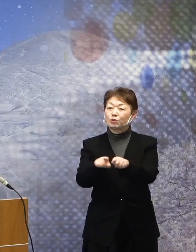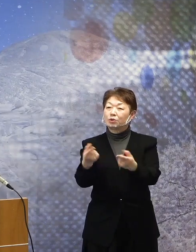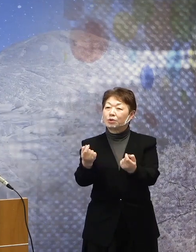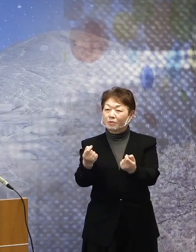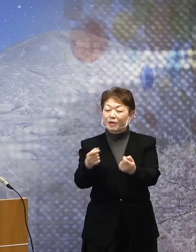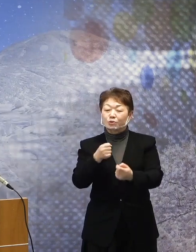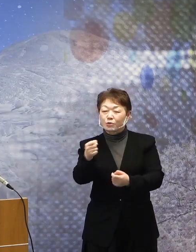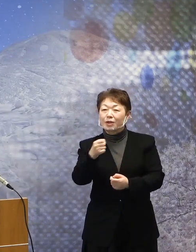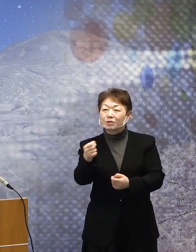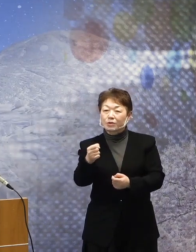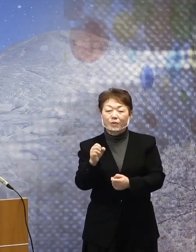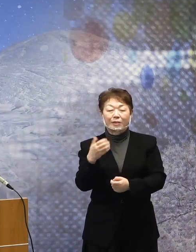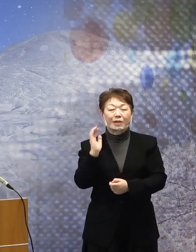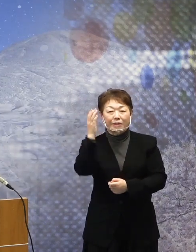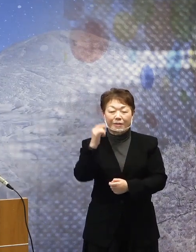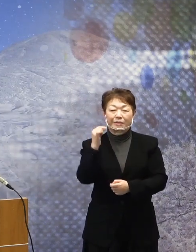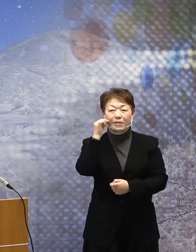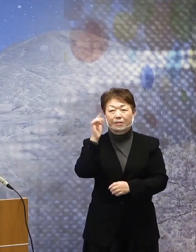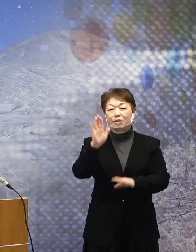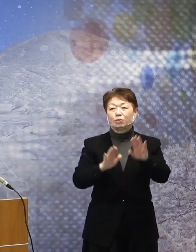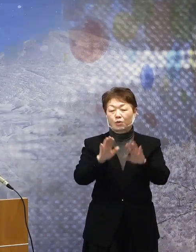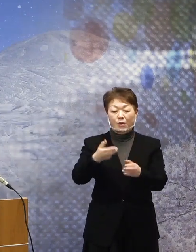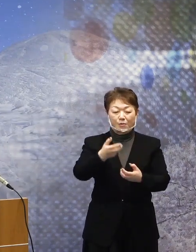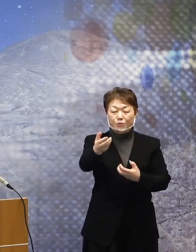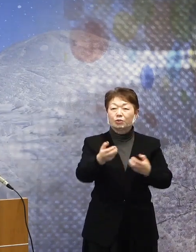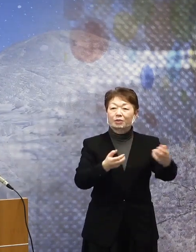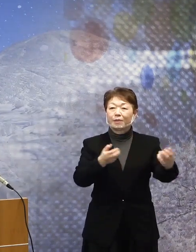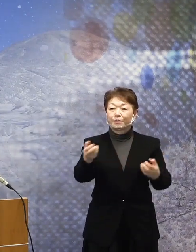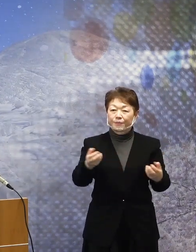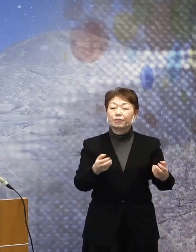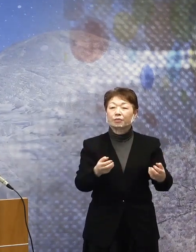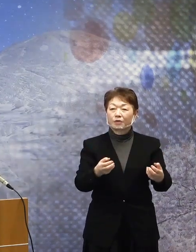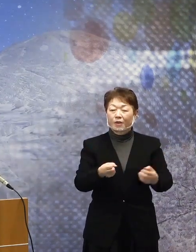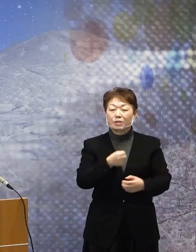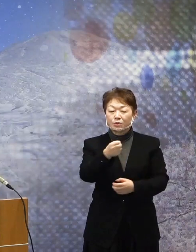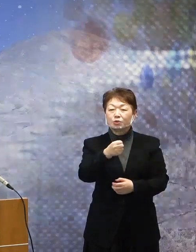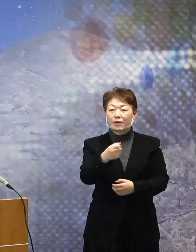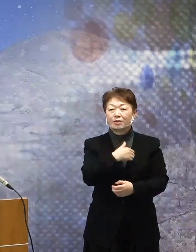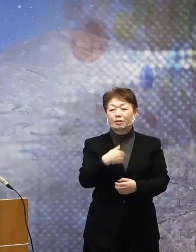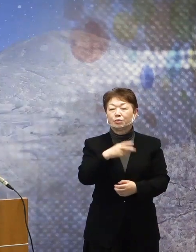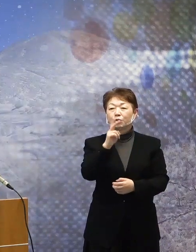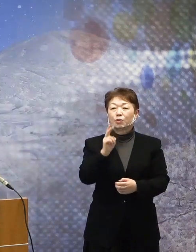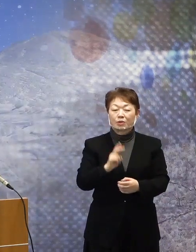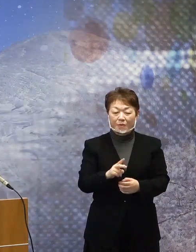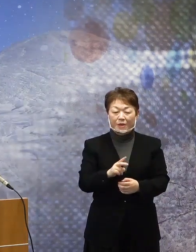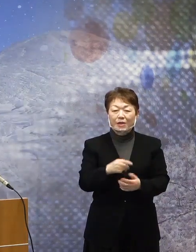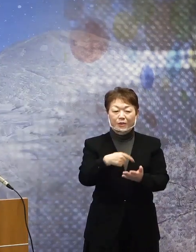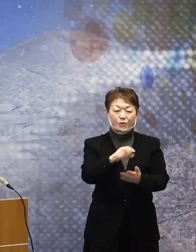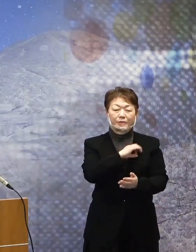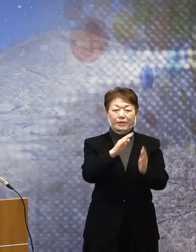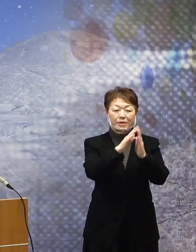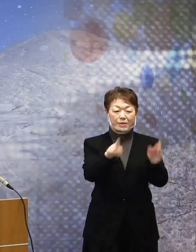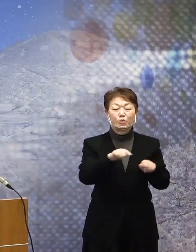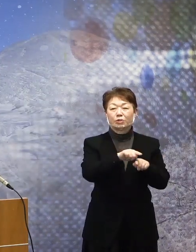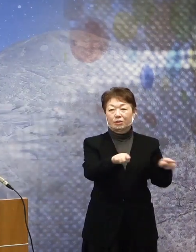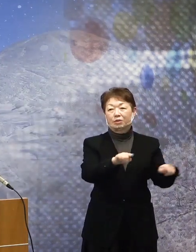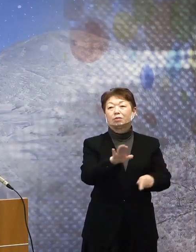それ取材するというのはなかなかできませんので、分散登校等の取材はいただけるようちゃんと市の教育委員会にも指示をしますけれども